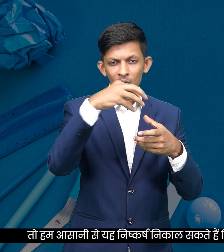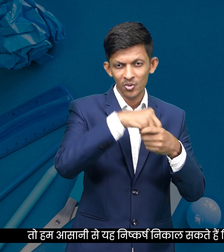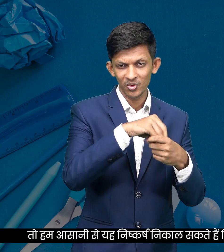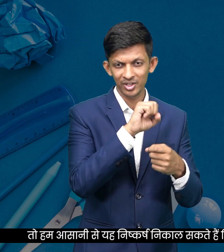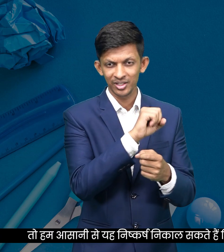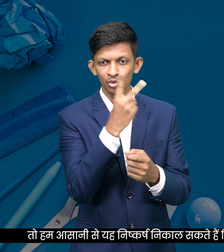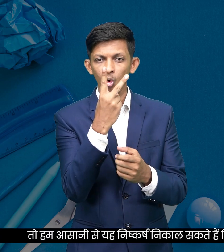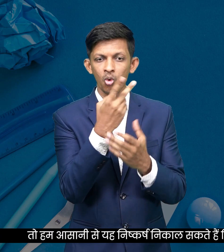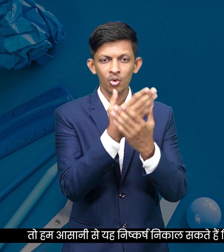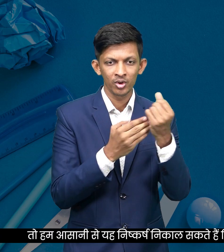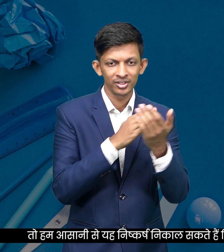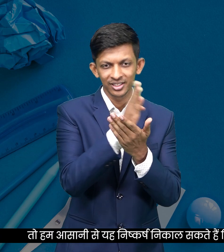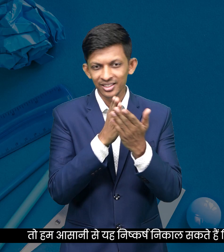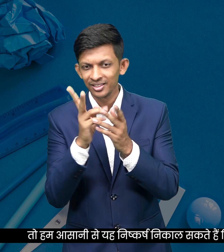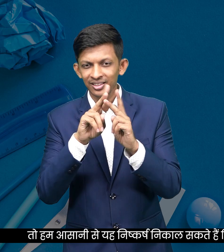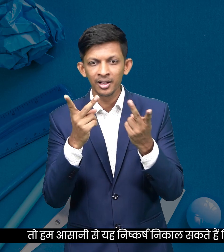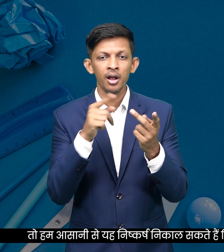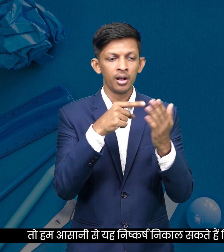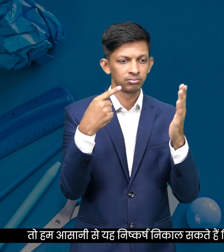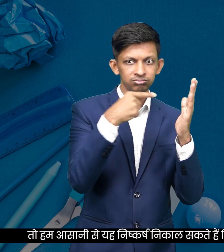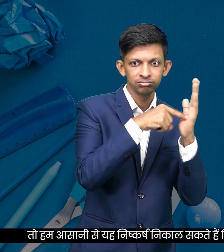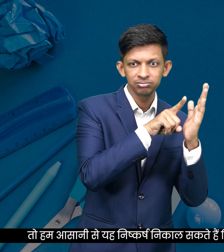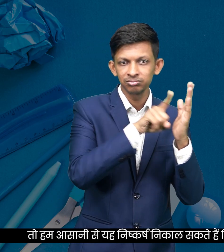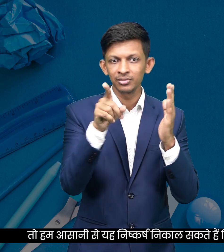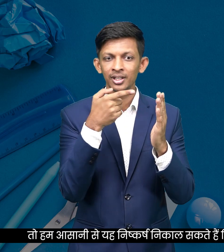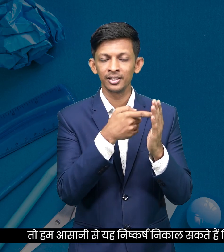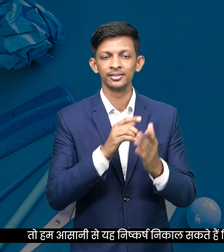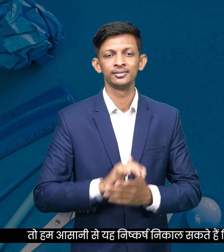कि दोनों भाग एक दूसरे का एक आदर्श प्रतिबिंब है।